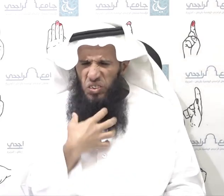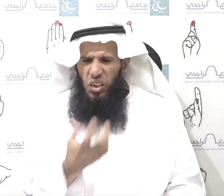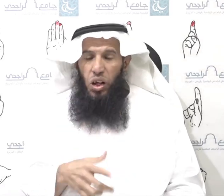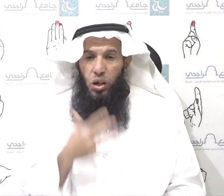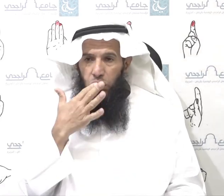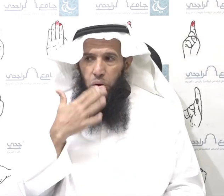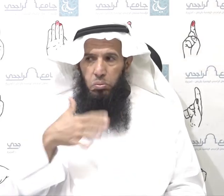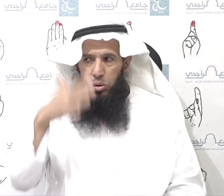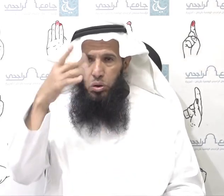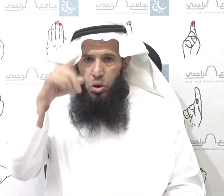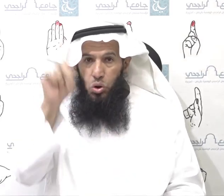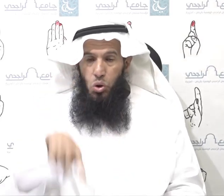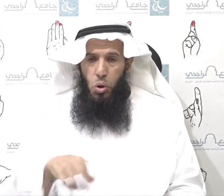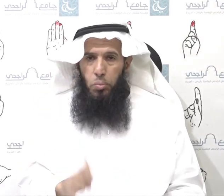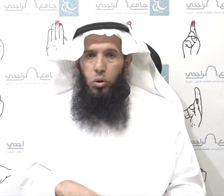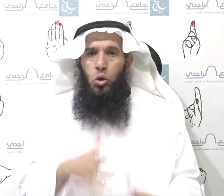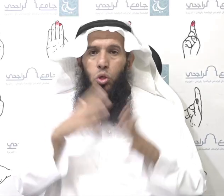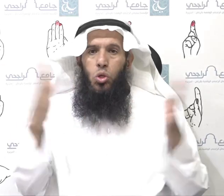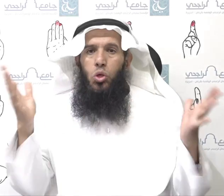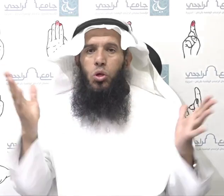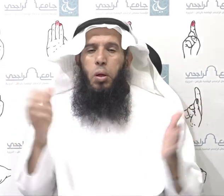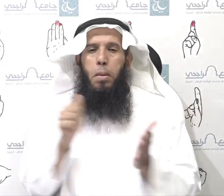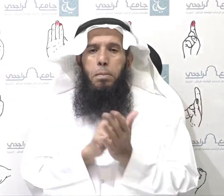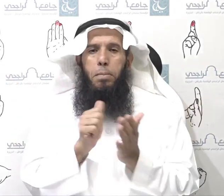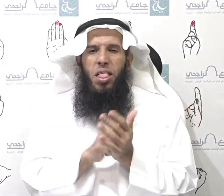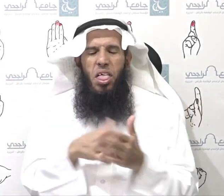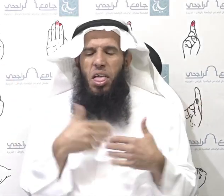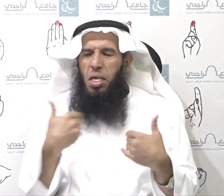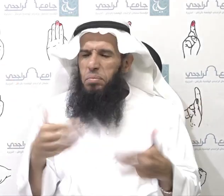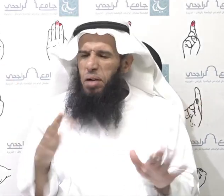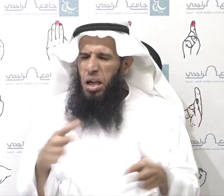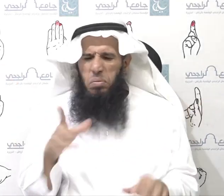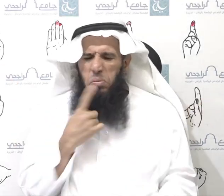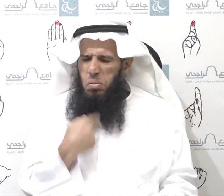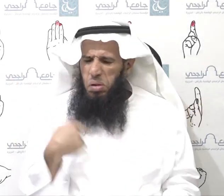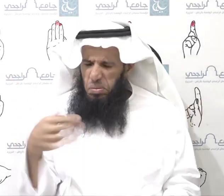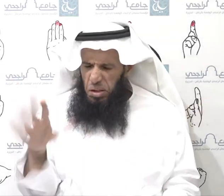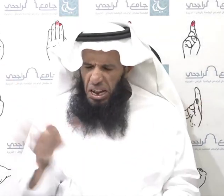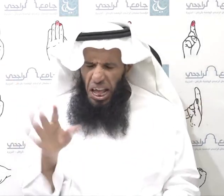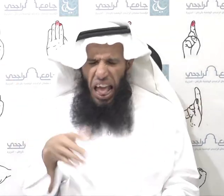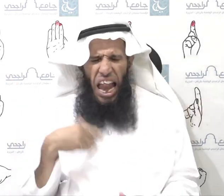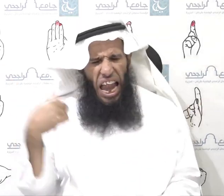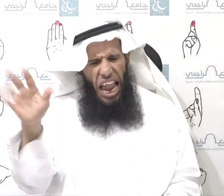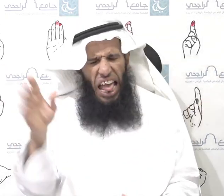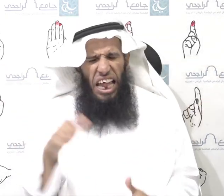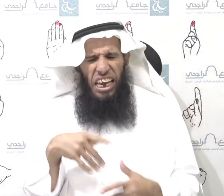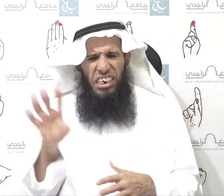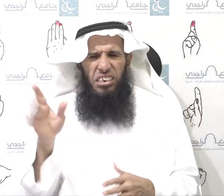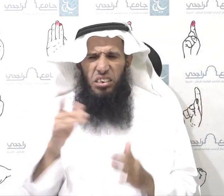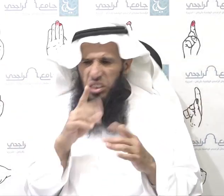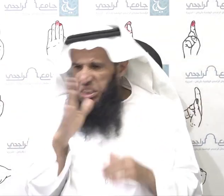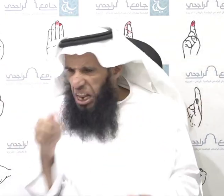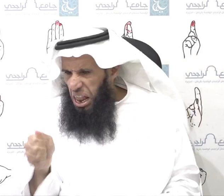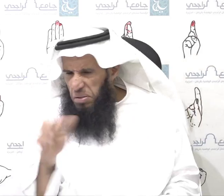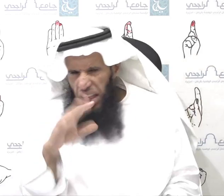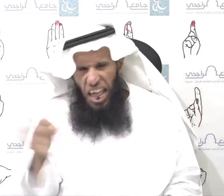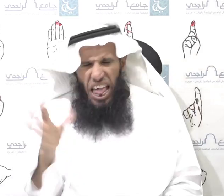في كثير من البيوت غريبًا بين أهله وأولاده، بل ثقيلًا على